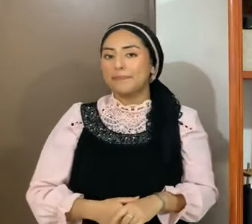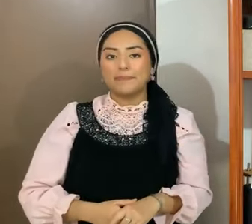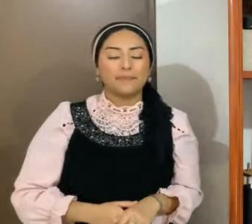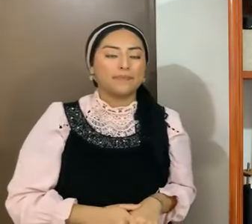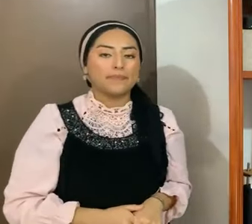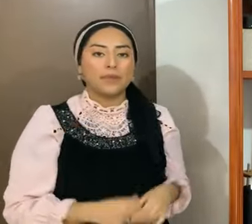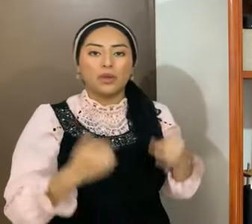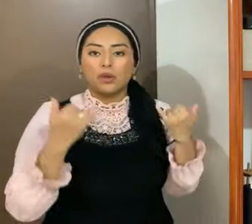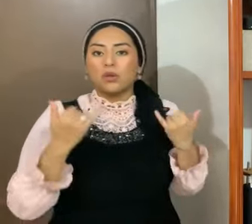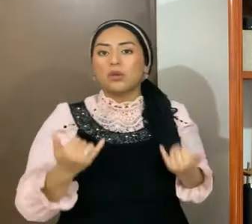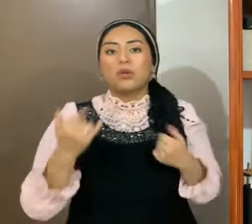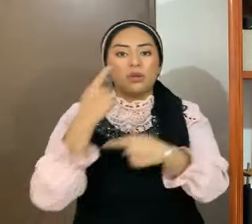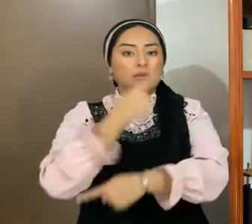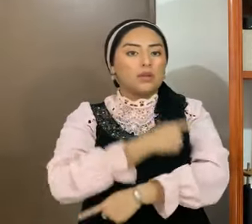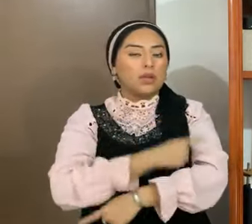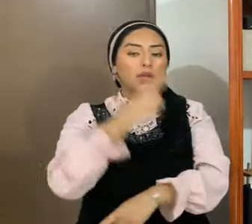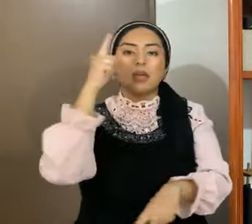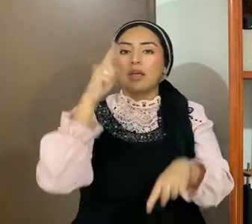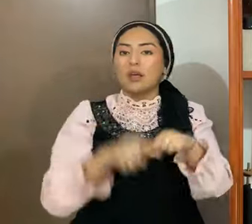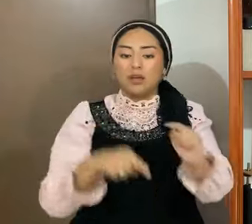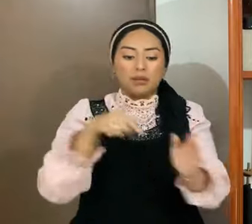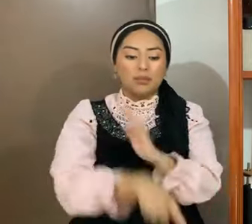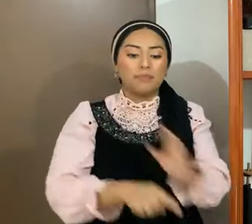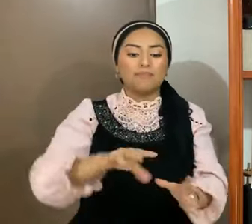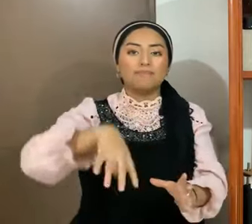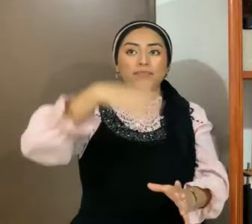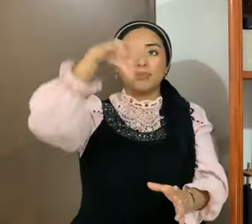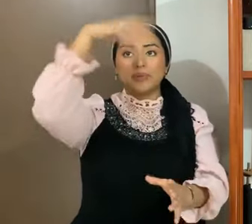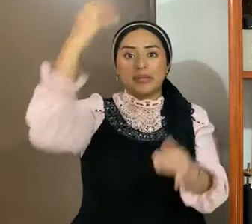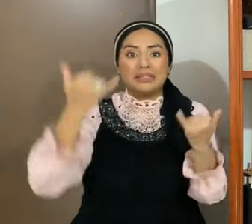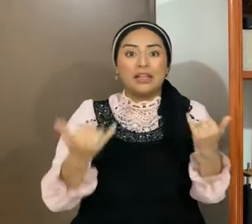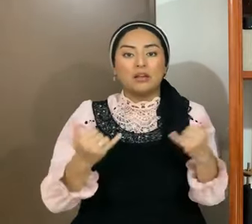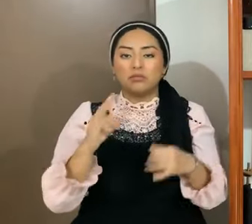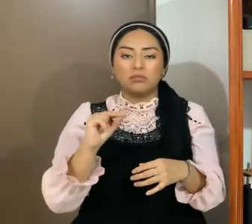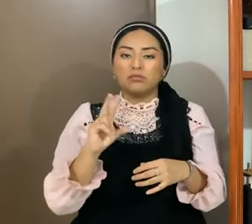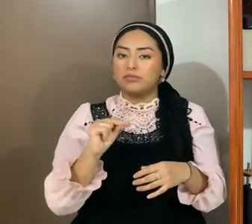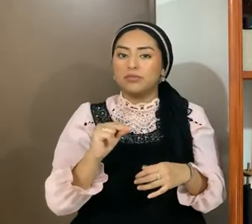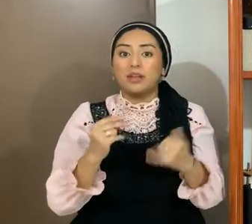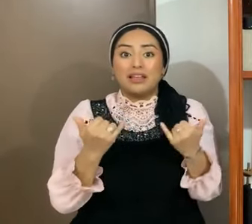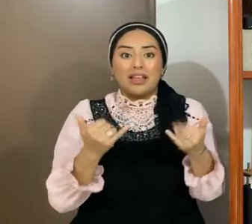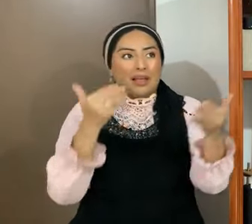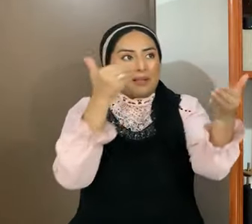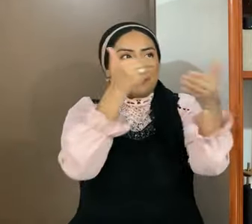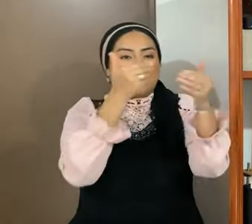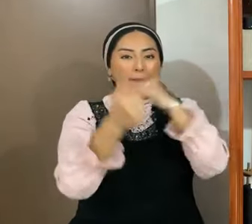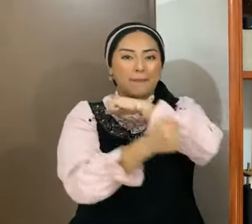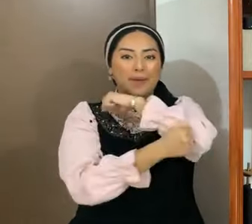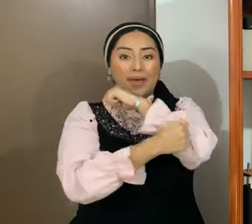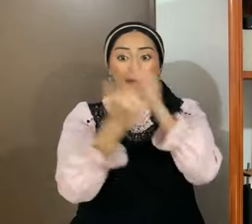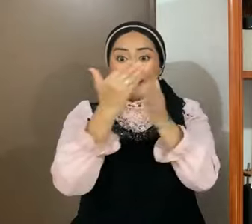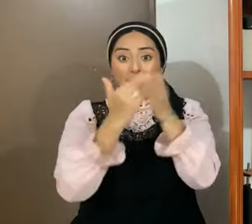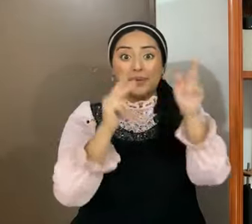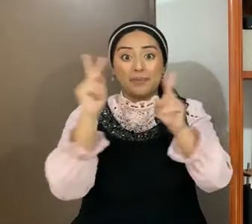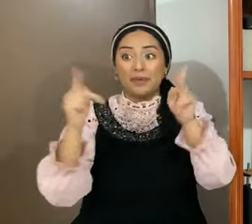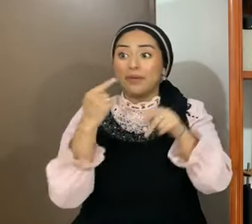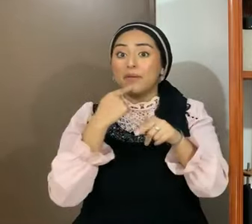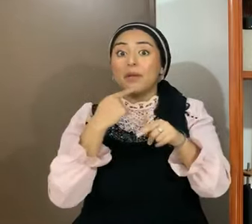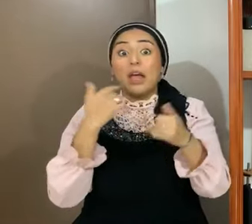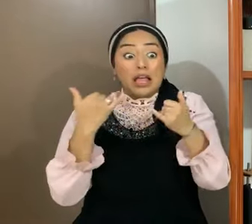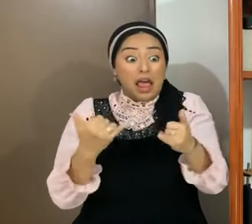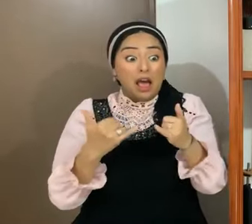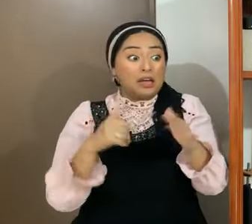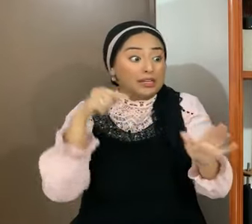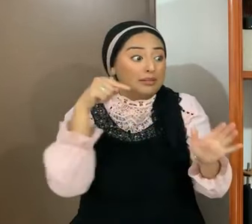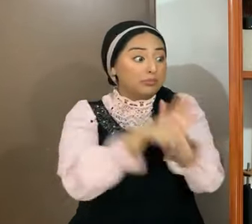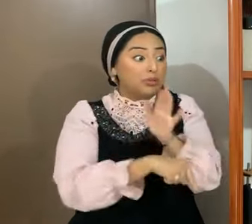hacer sacrificios de ningún tipo. Ahorita que se acerca Pesaj, hay personas que dicen: vamos a matar un